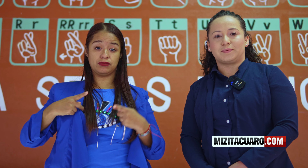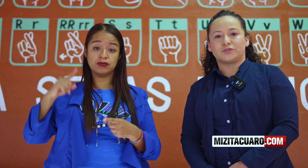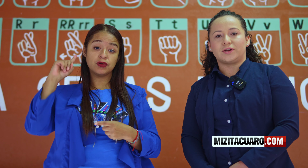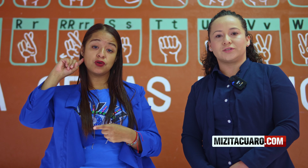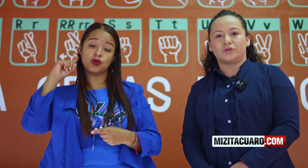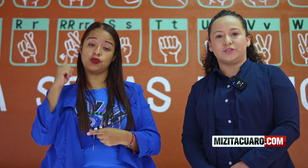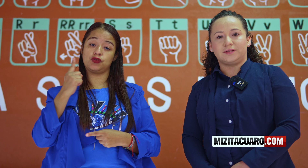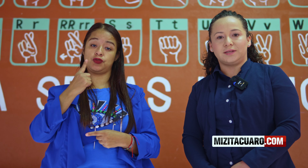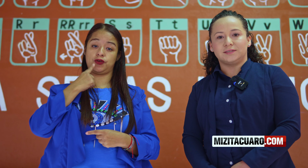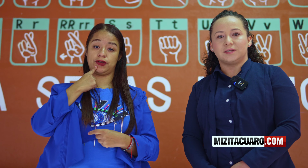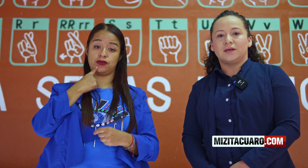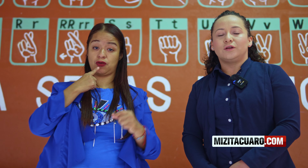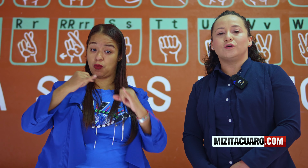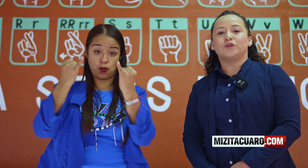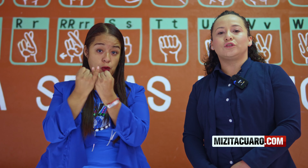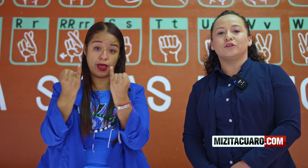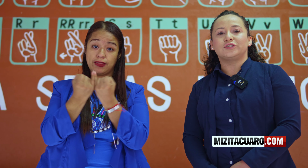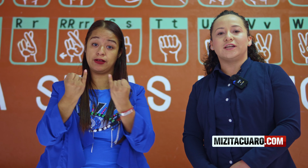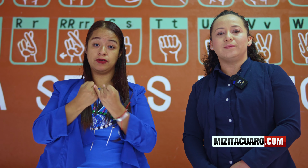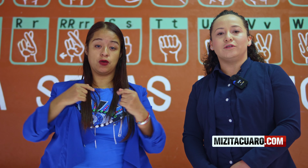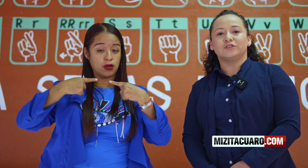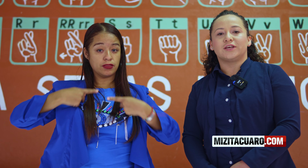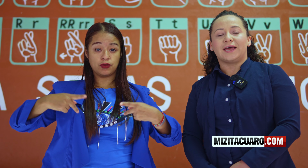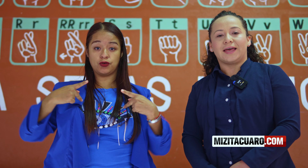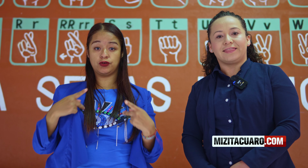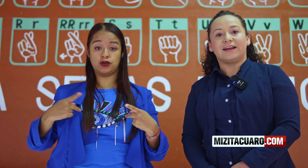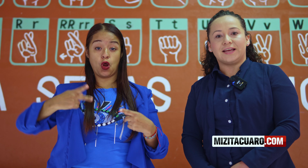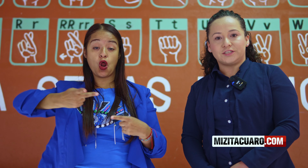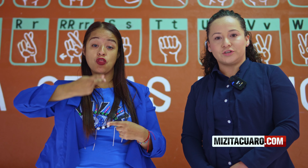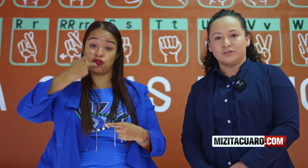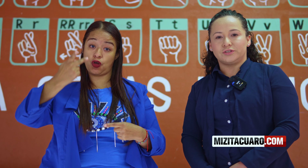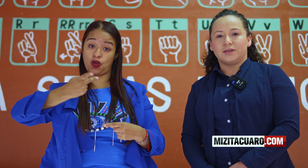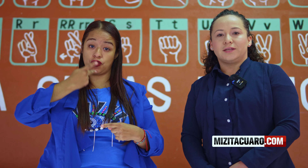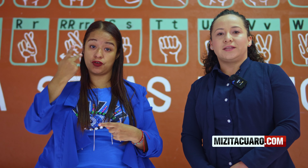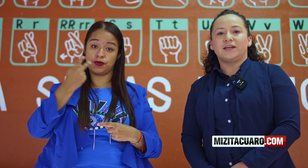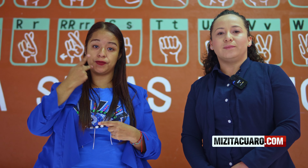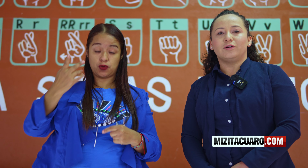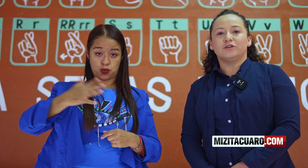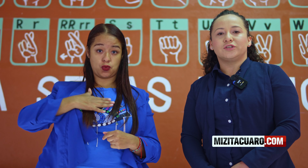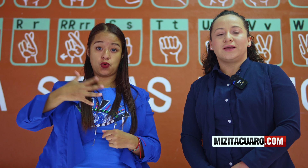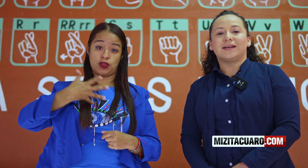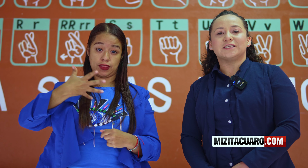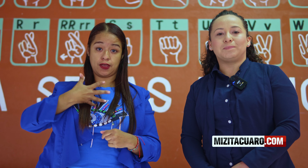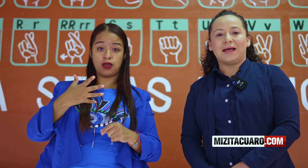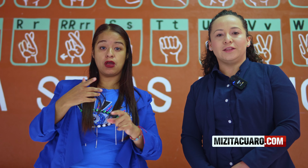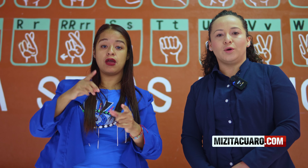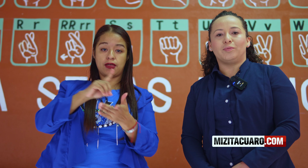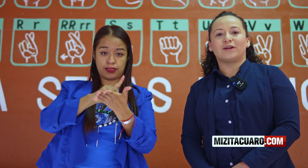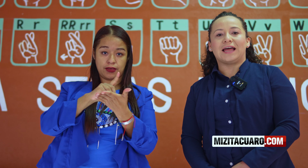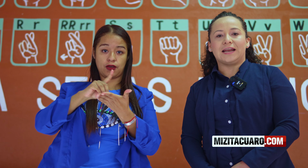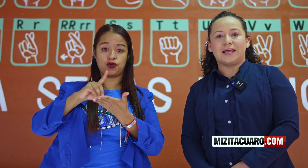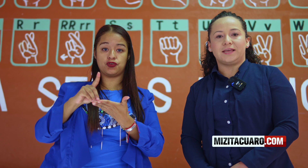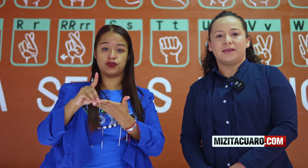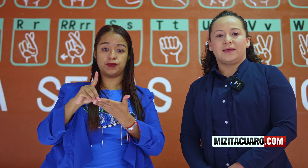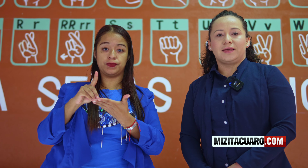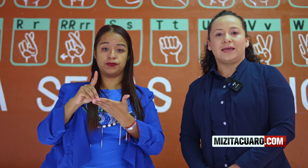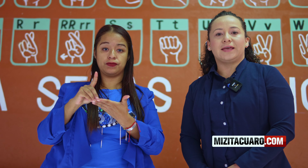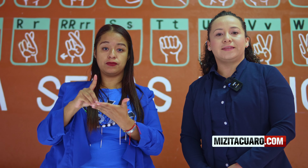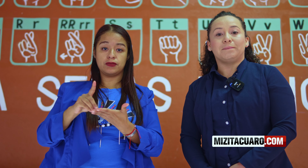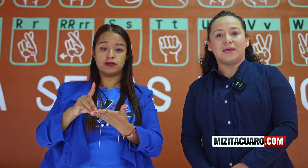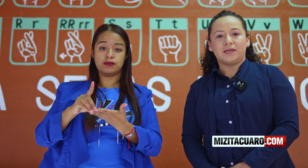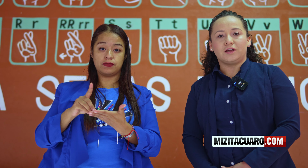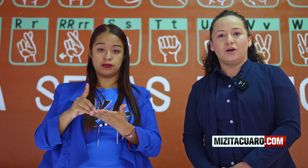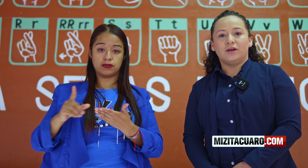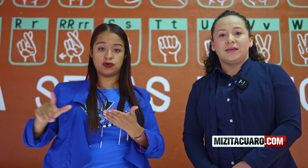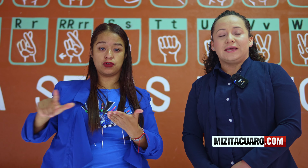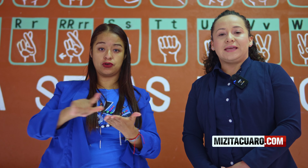que las personas oyentes, nosotros tenemos derechos, tenemos respaldo por la ley